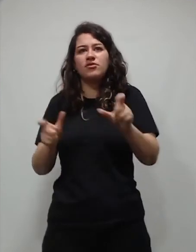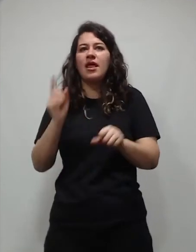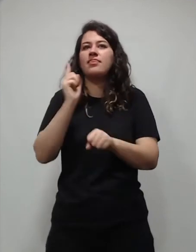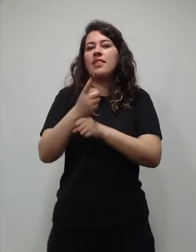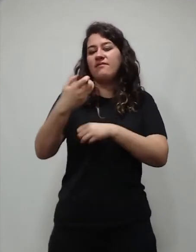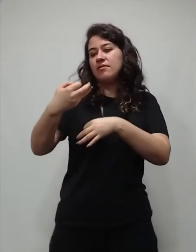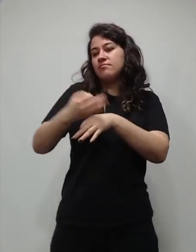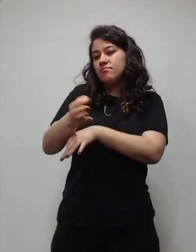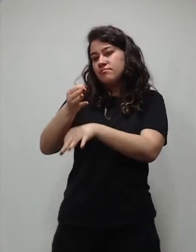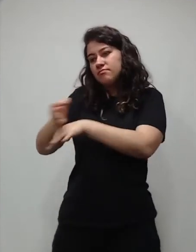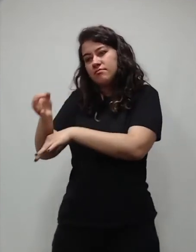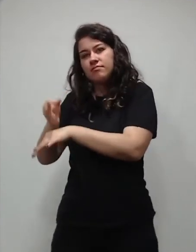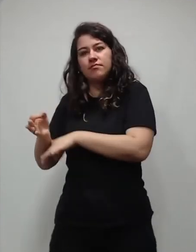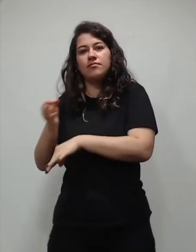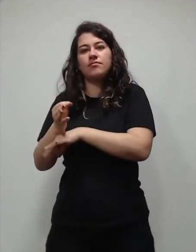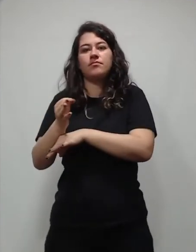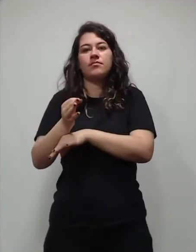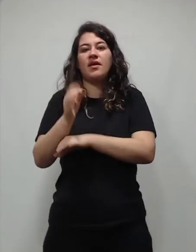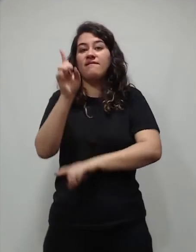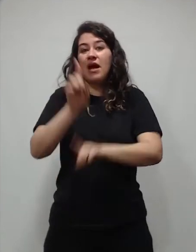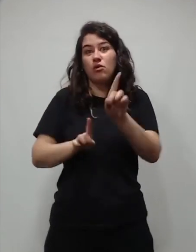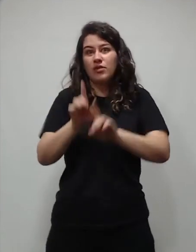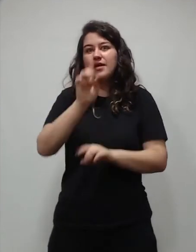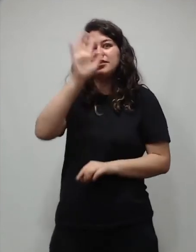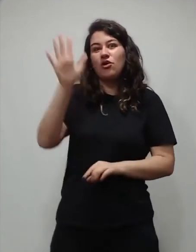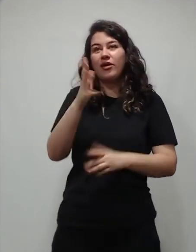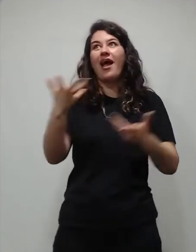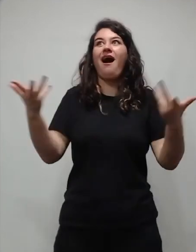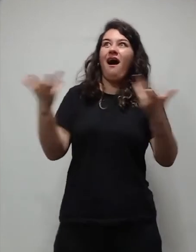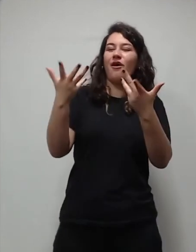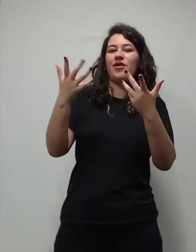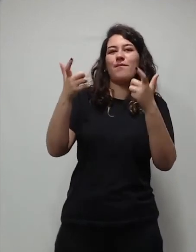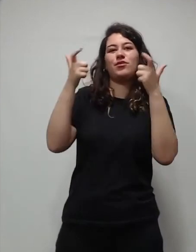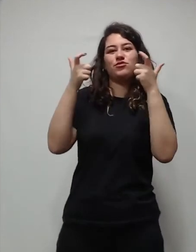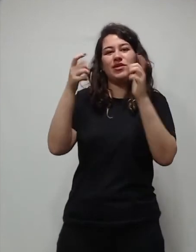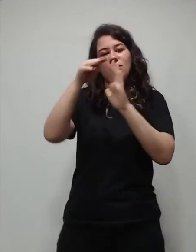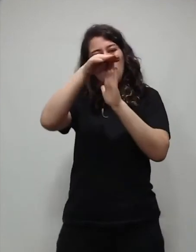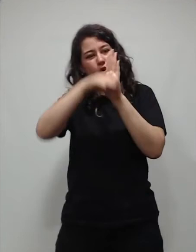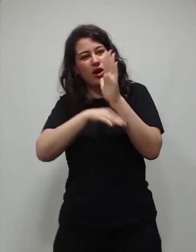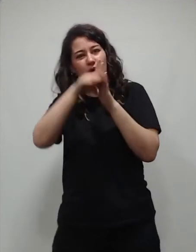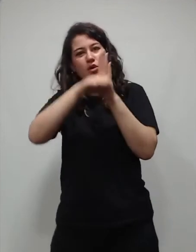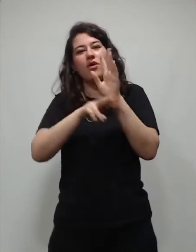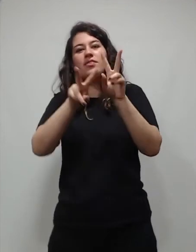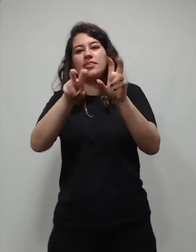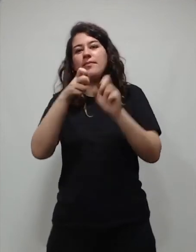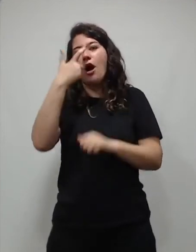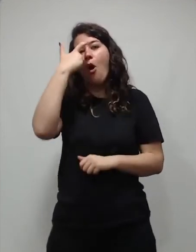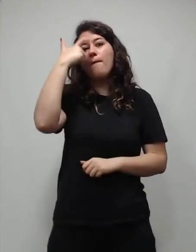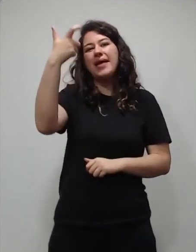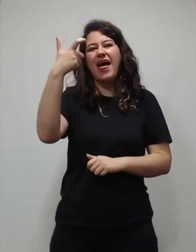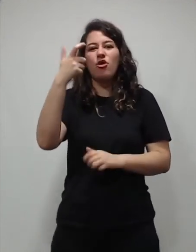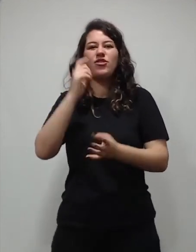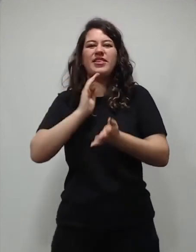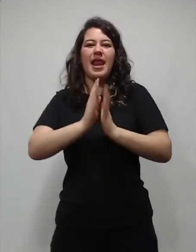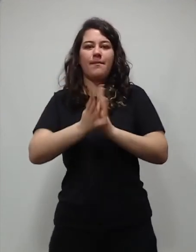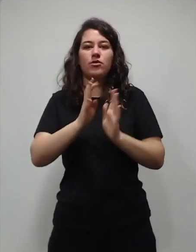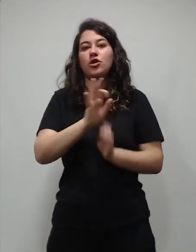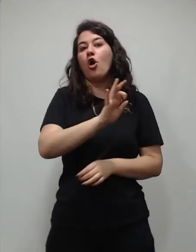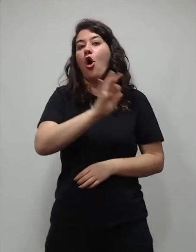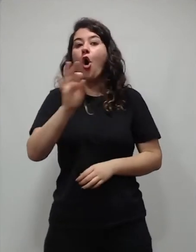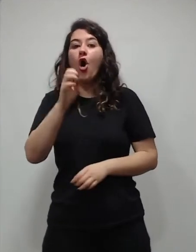ser formado en esto. Saludamos que la Facultad de Psicología tenga entre su currícula lo que es un operador terapéutico o un